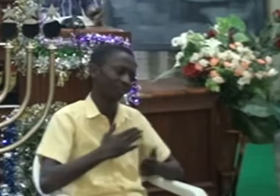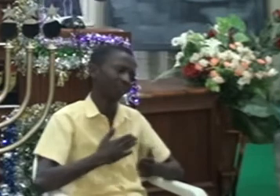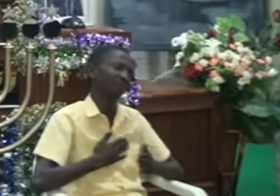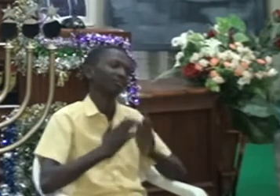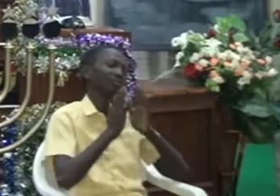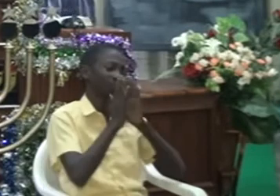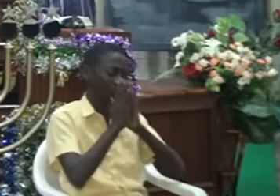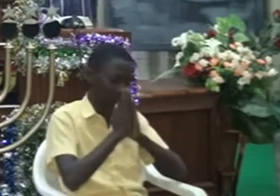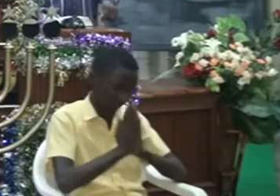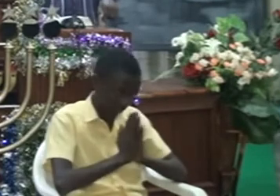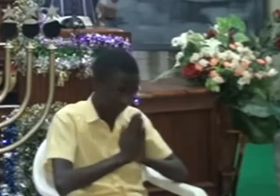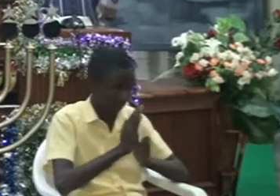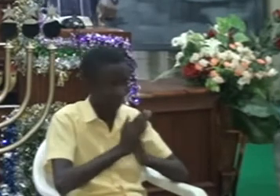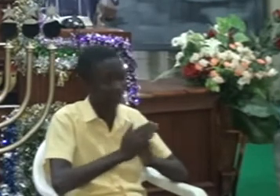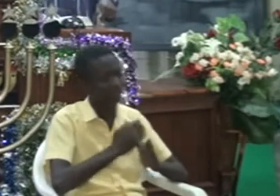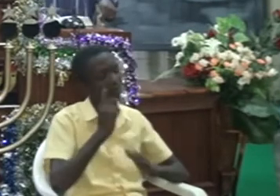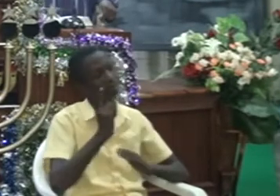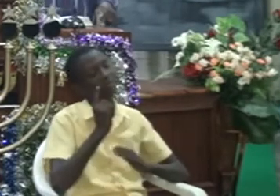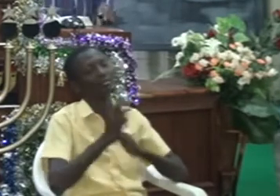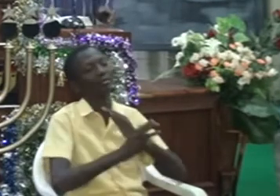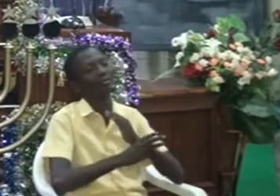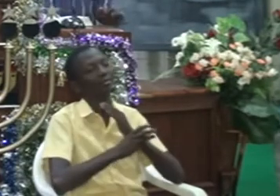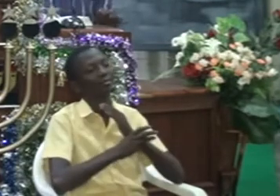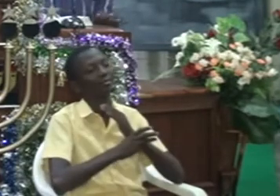atanijibia na atatenda.